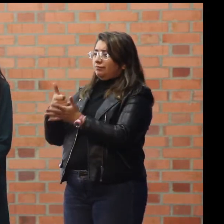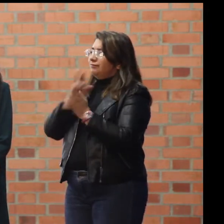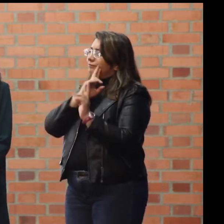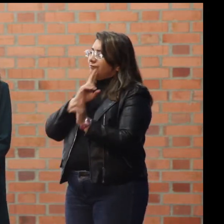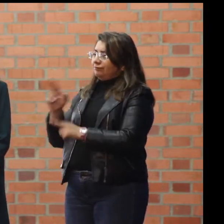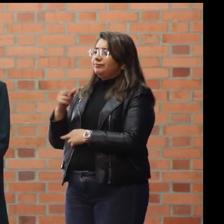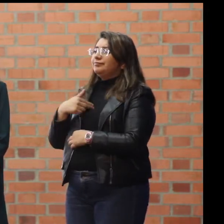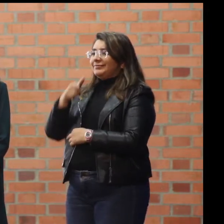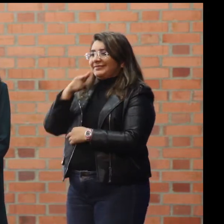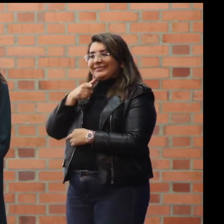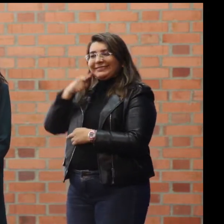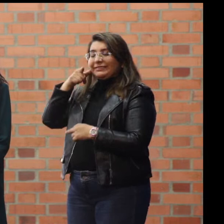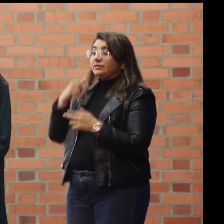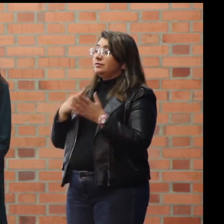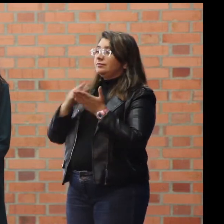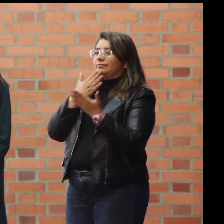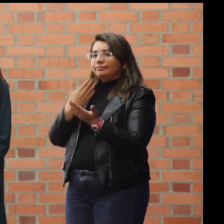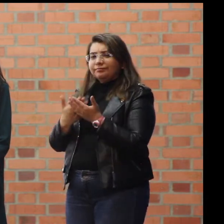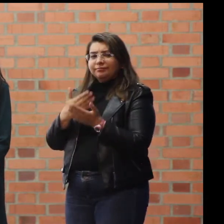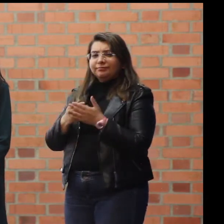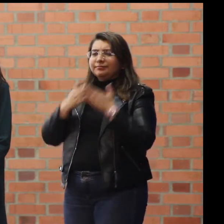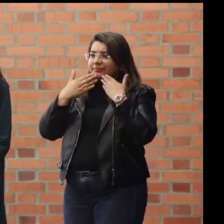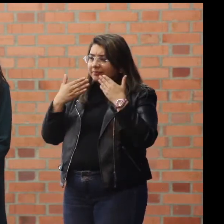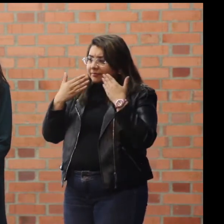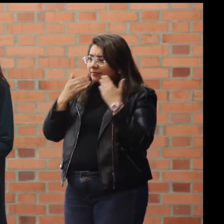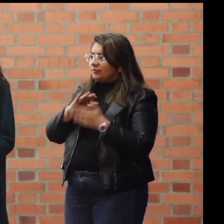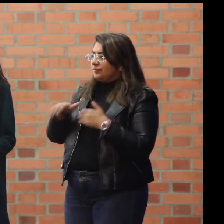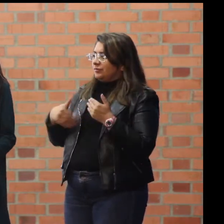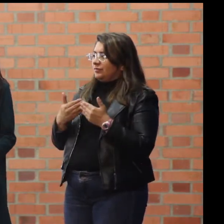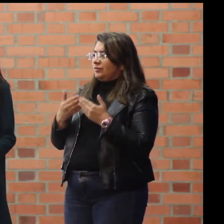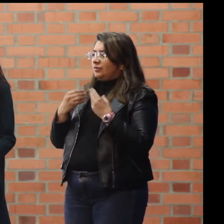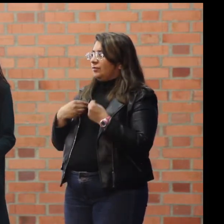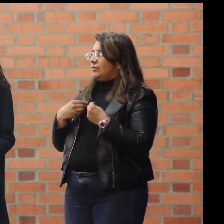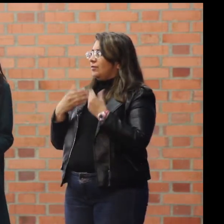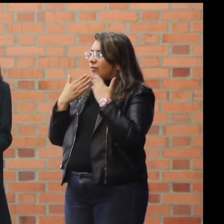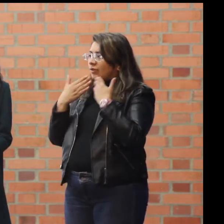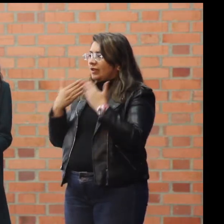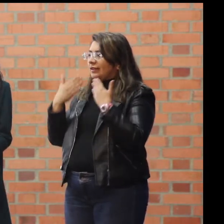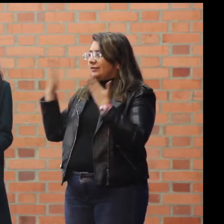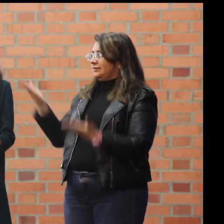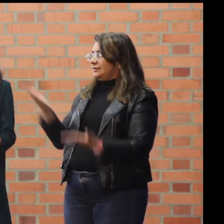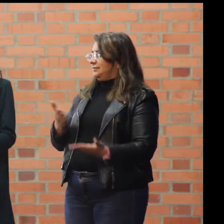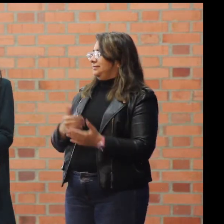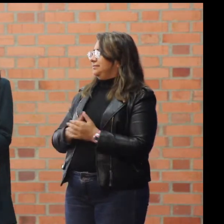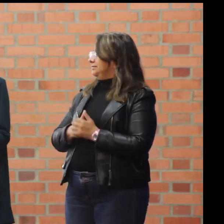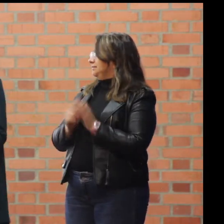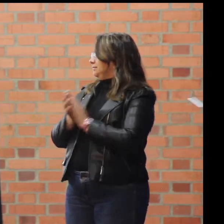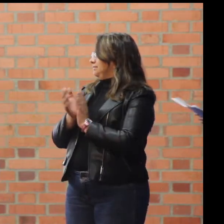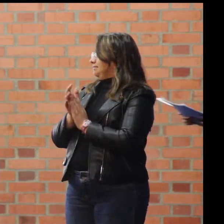Y también a quienes están conectados desde las redes sociales escuchándonos bienvenidos